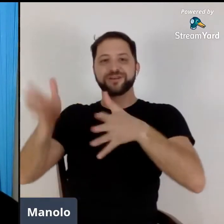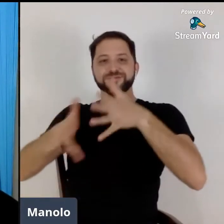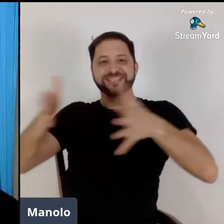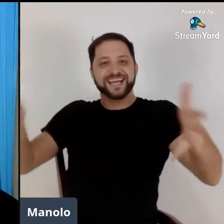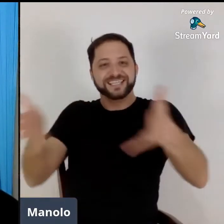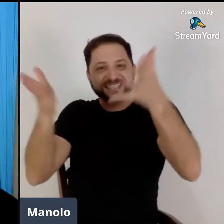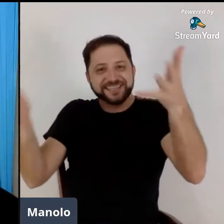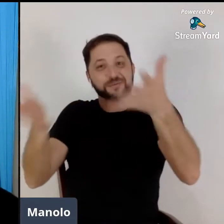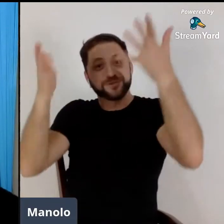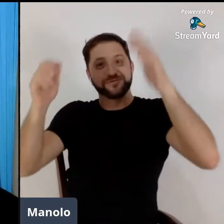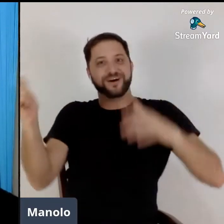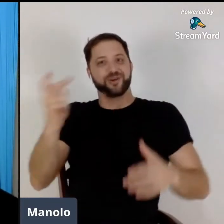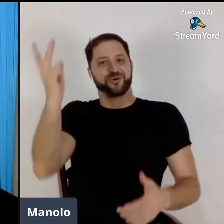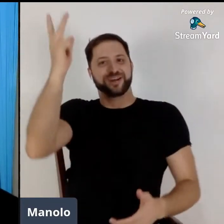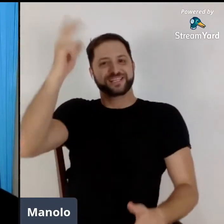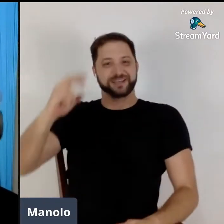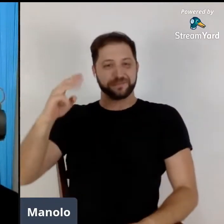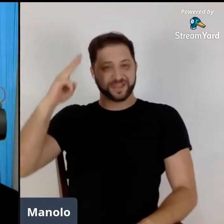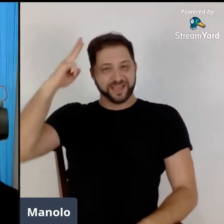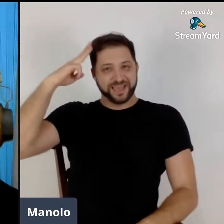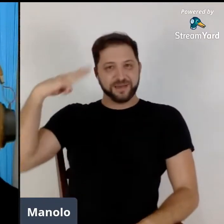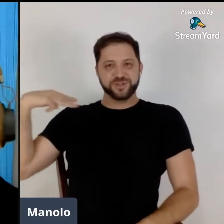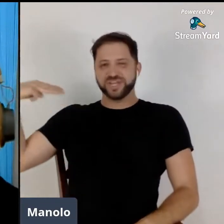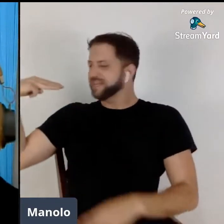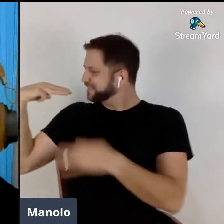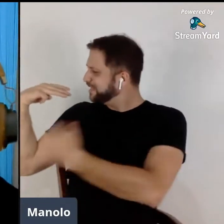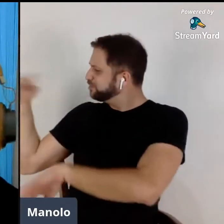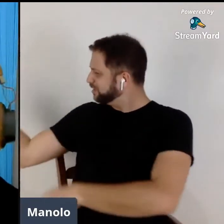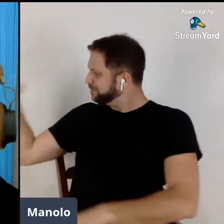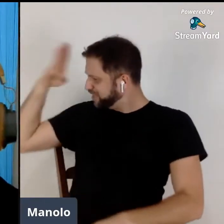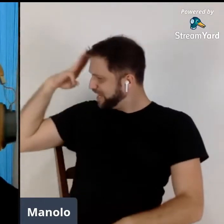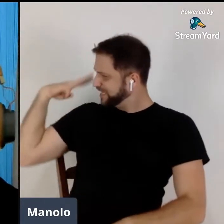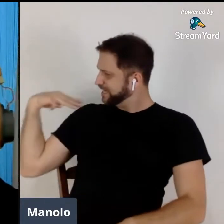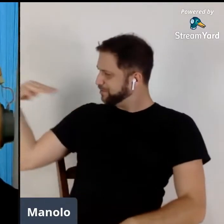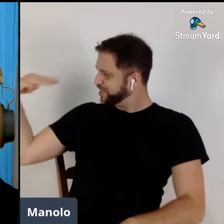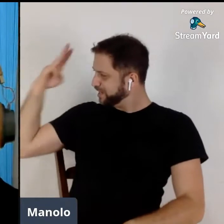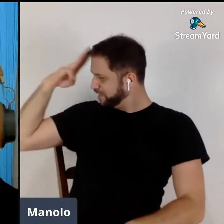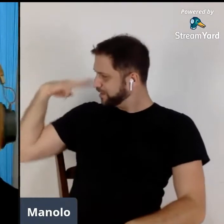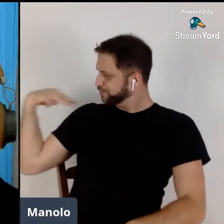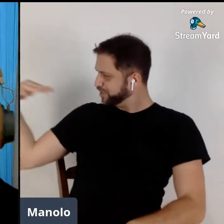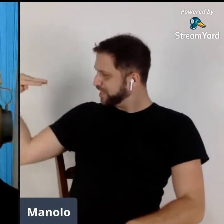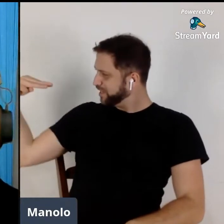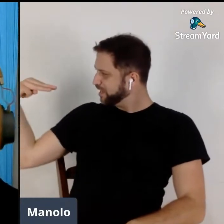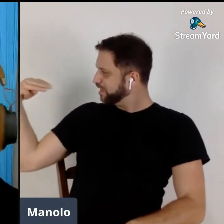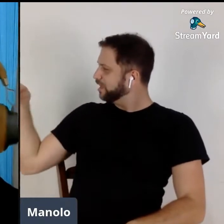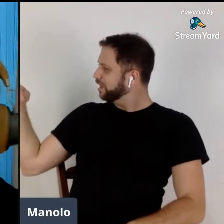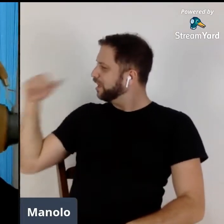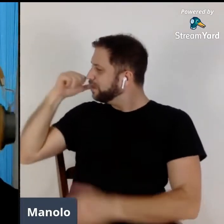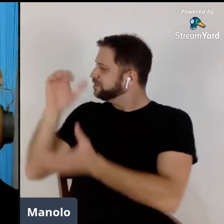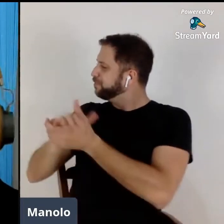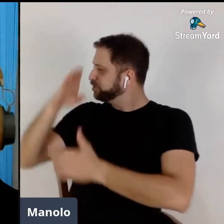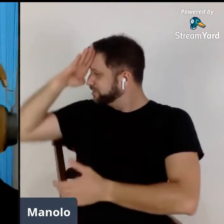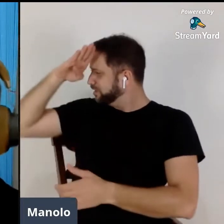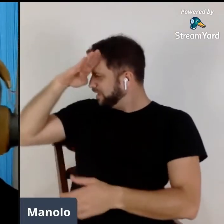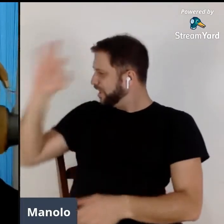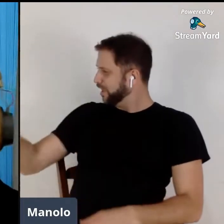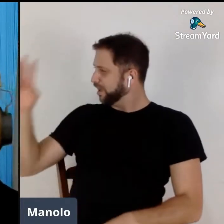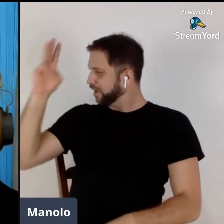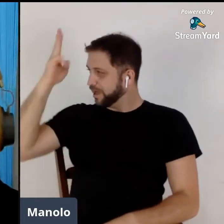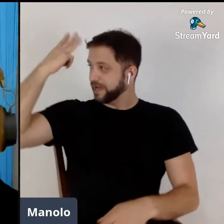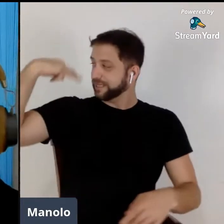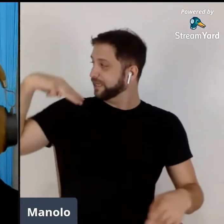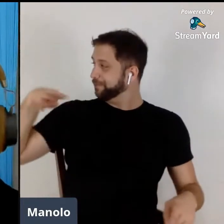Ela está ajudando a língua de sinais, assim, ter mais um Michele, valor. Michele, esse é o símbolo da É Michele. a Michelle, aqui, né, Michelle? Michelle? M, é o M, né?